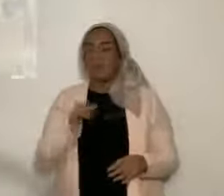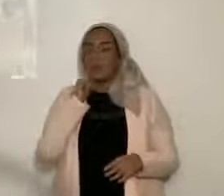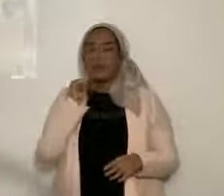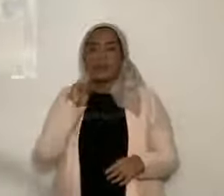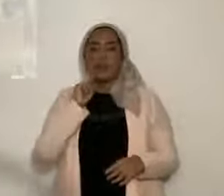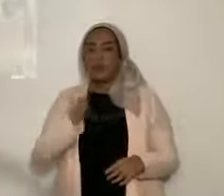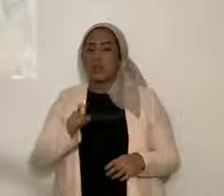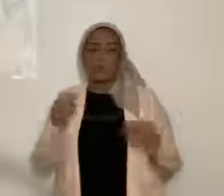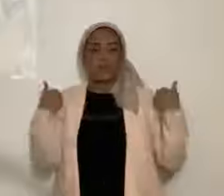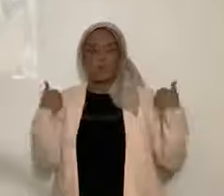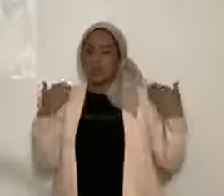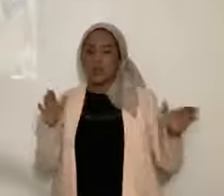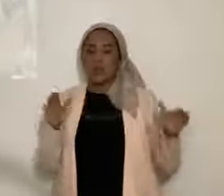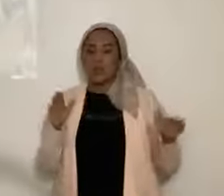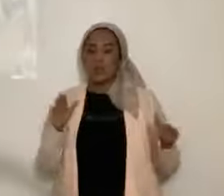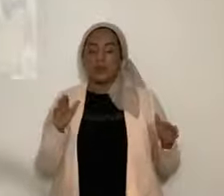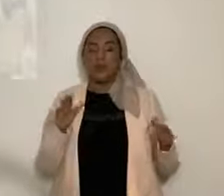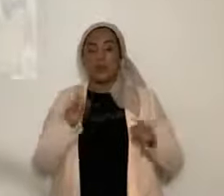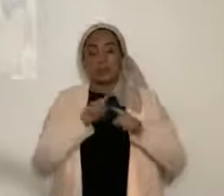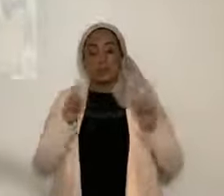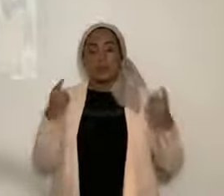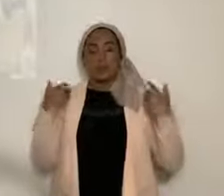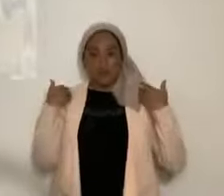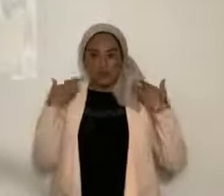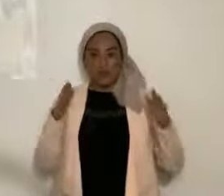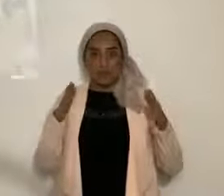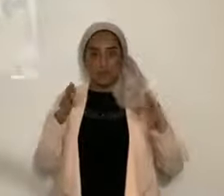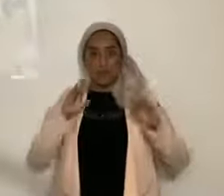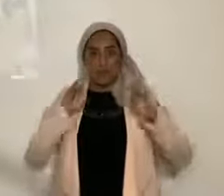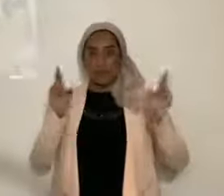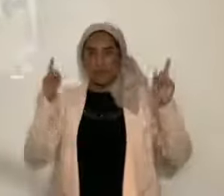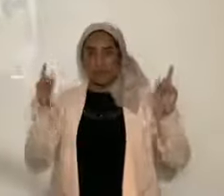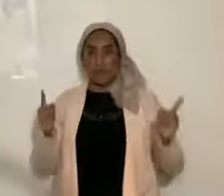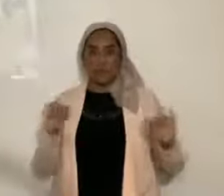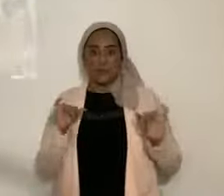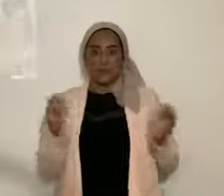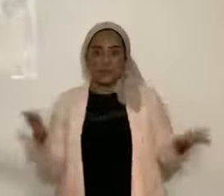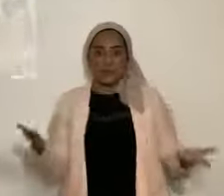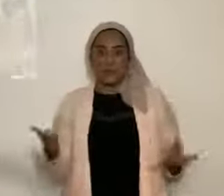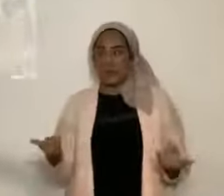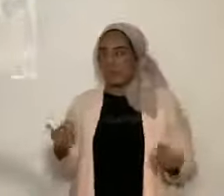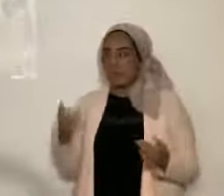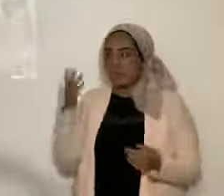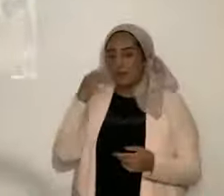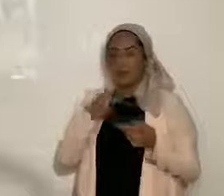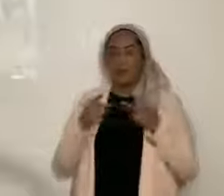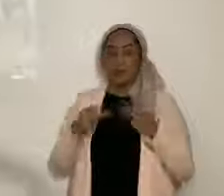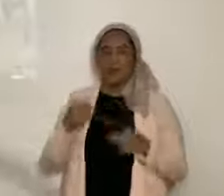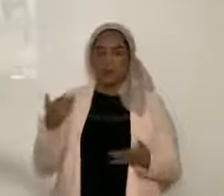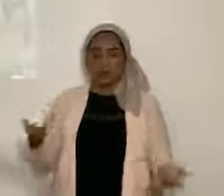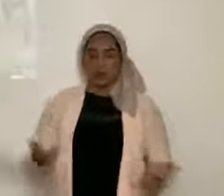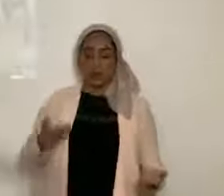a sus ángeles, aunque sus ángeles están presentes inclusive aquí mismo, ahorita y allá.